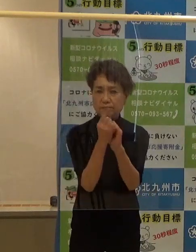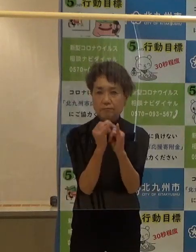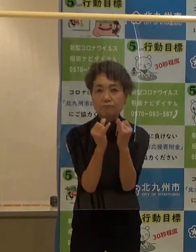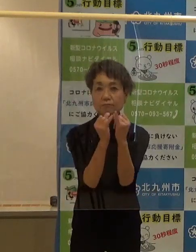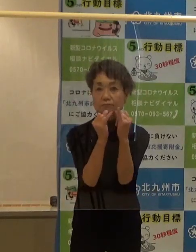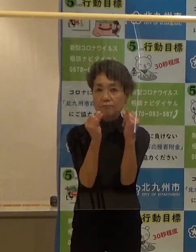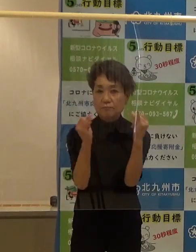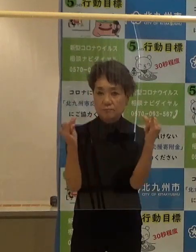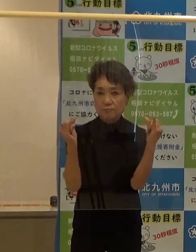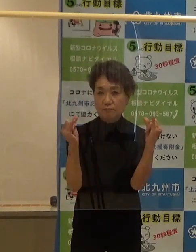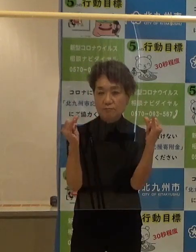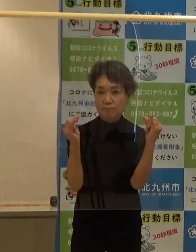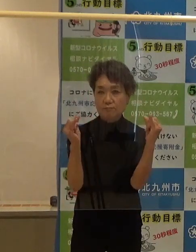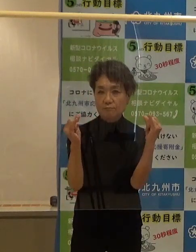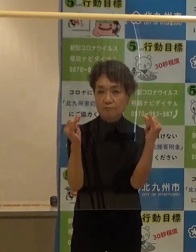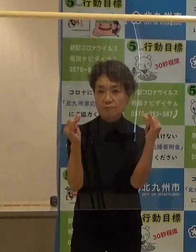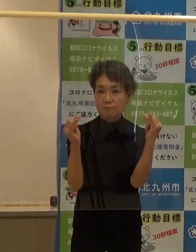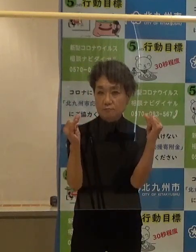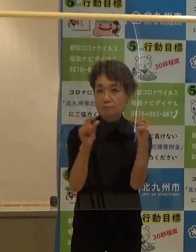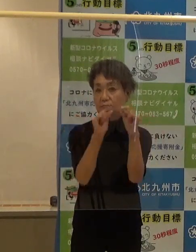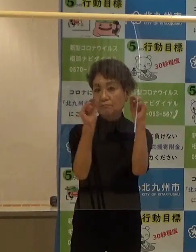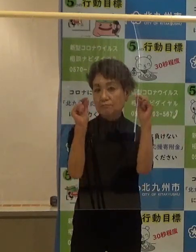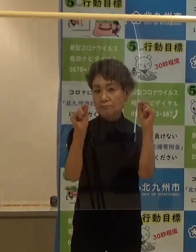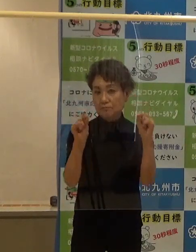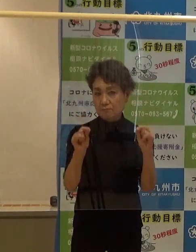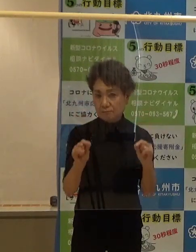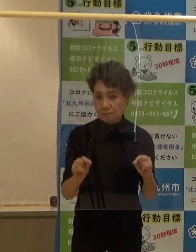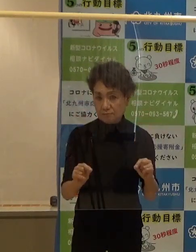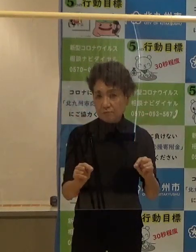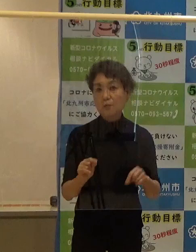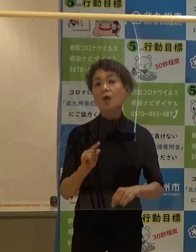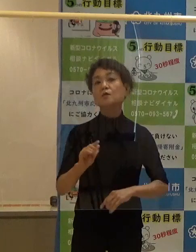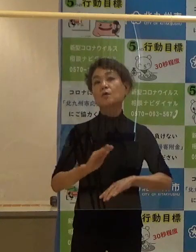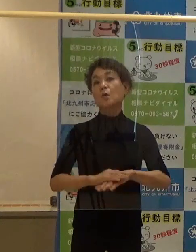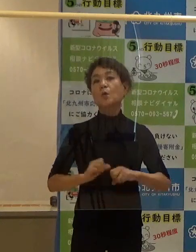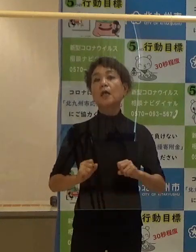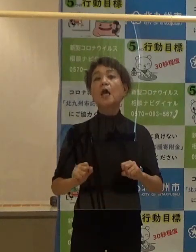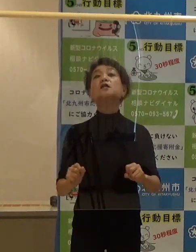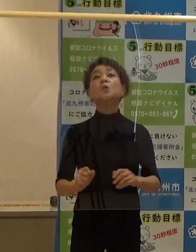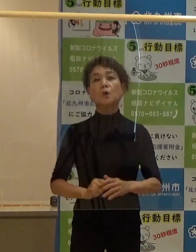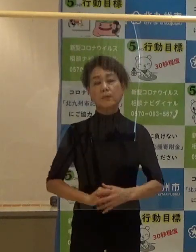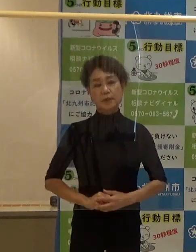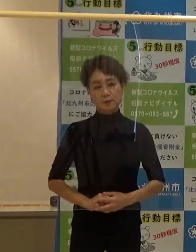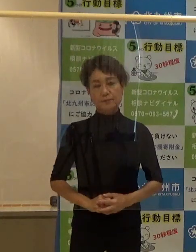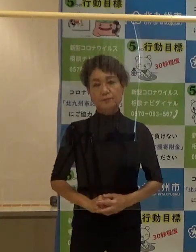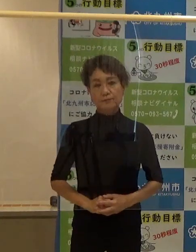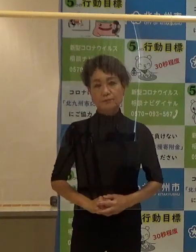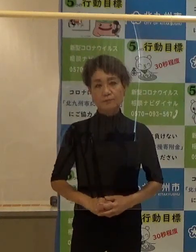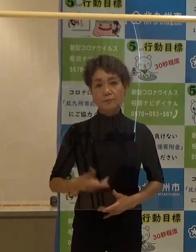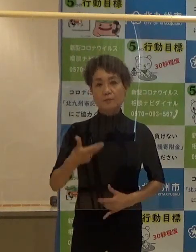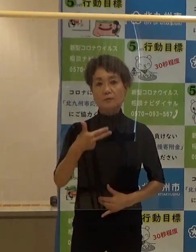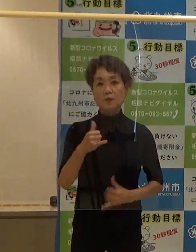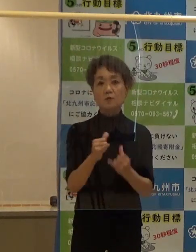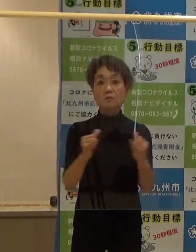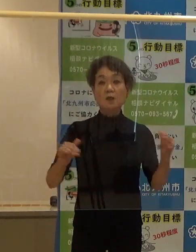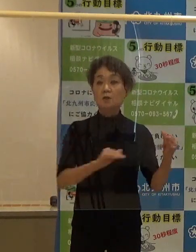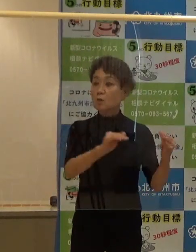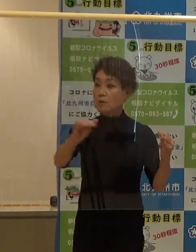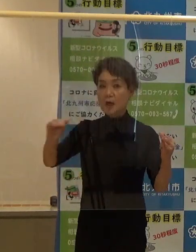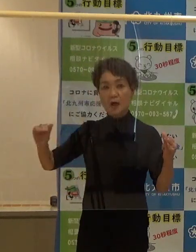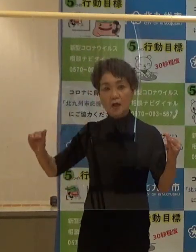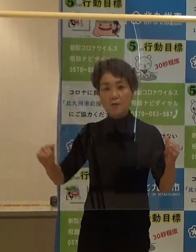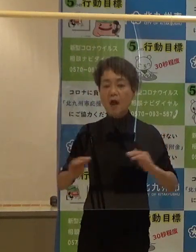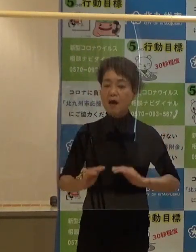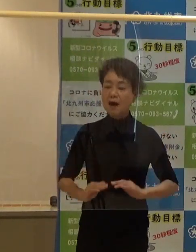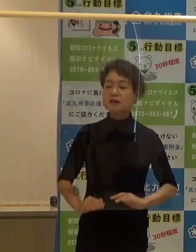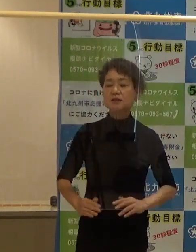方の方についてはそういうふうにしておりますので、市民の方もその点はまず安